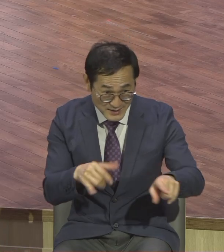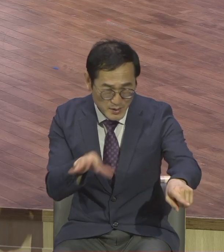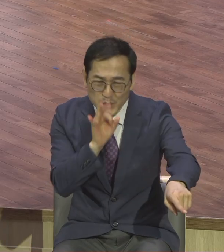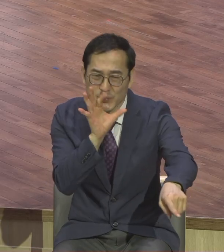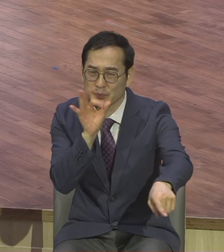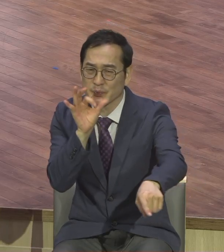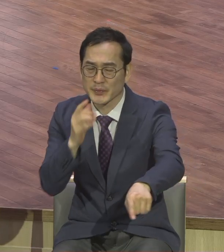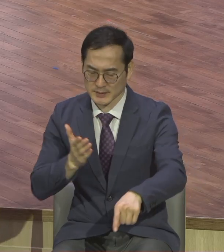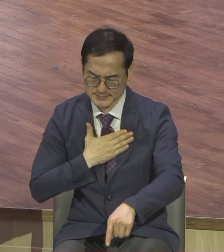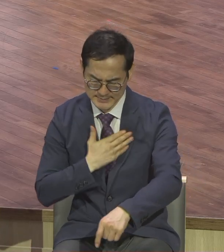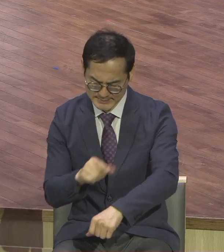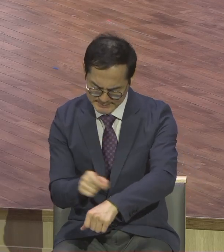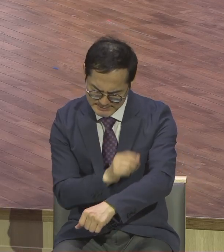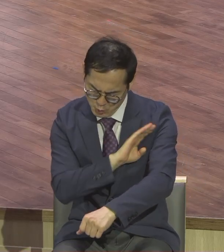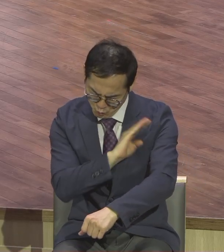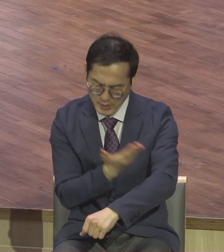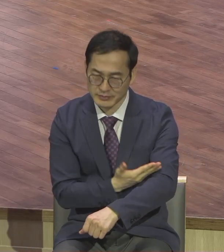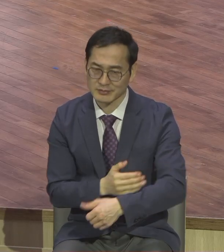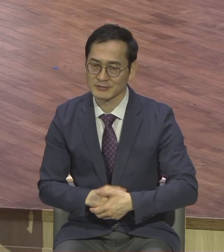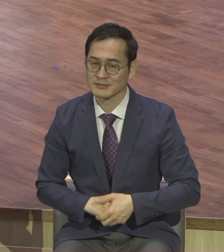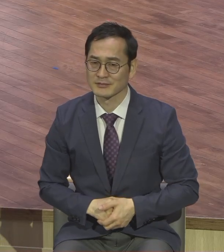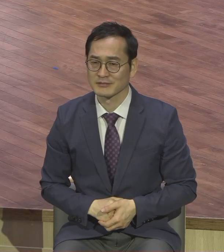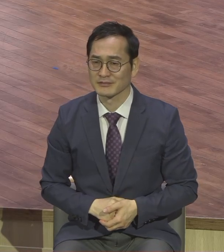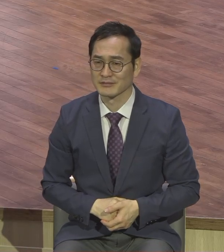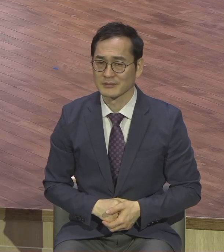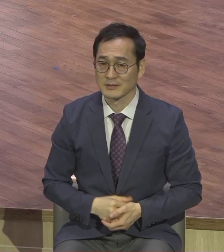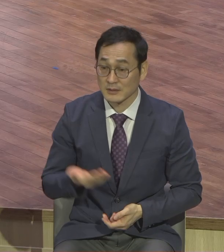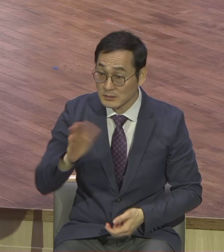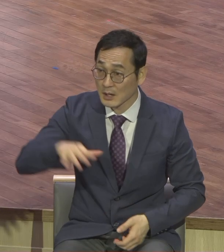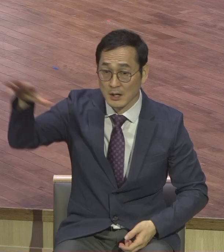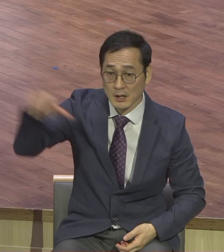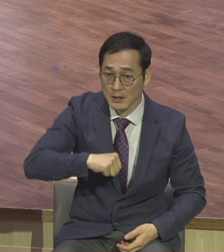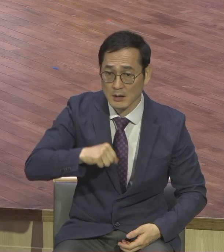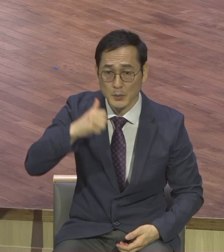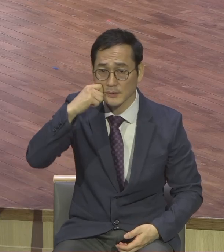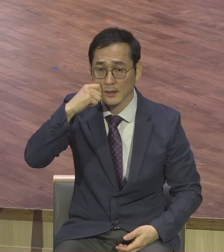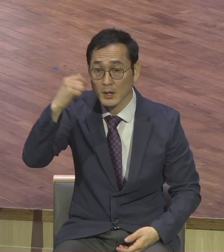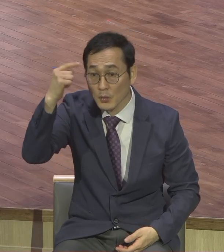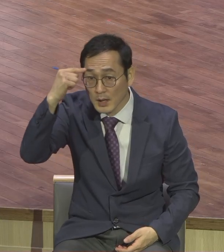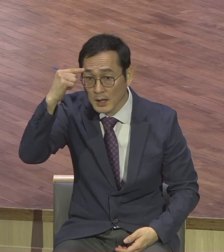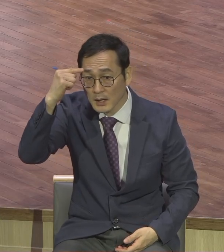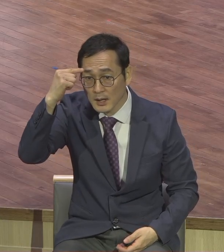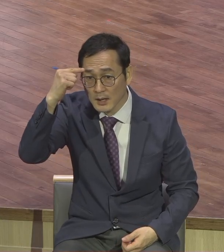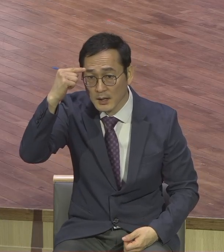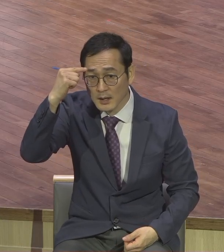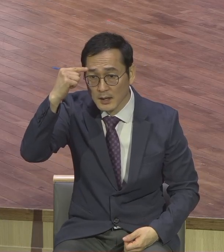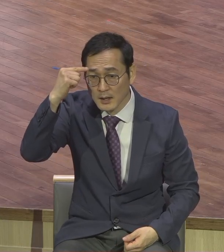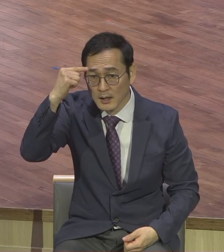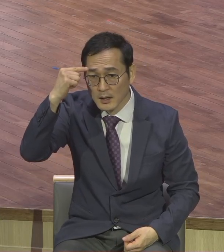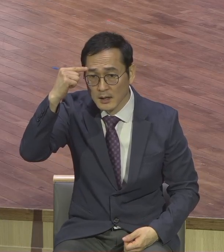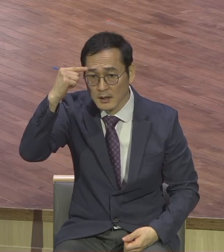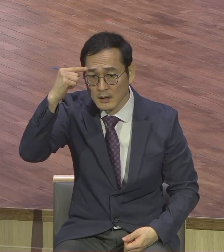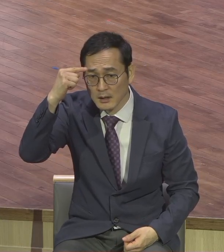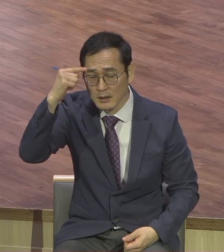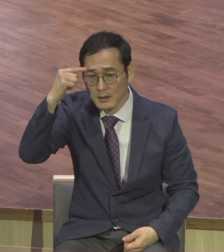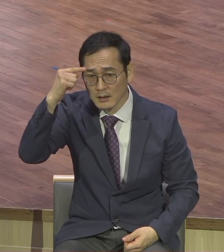모든 것을 누릴 수 있는 특권이 있어. 왜 못 누리느냐? 어떻게 하면 누릴 수 있느냐? 누리는 특권이 뭐냐?